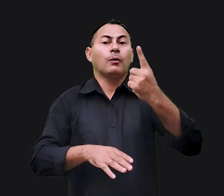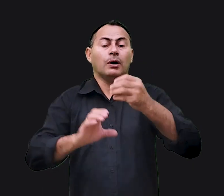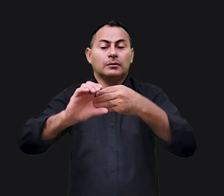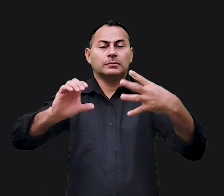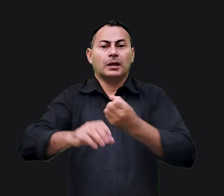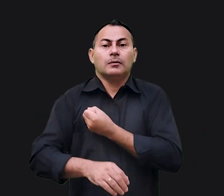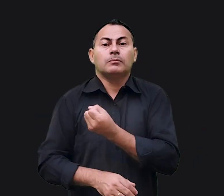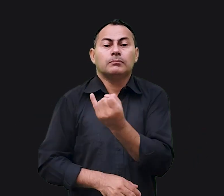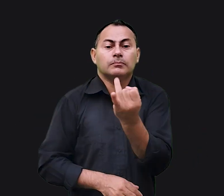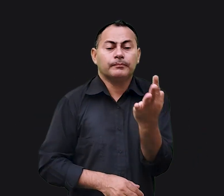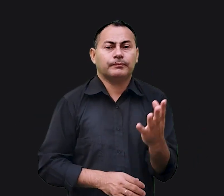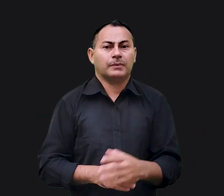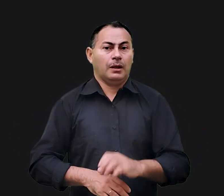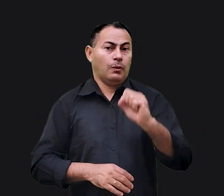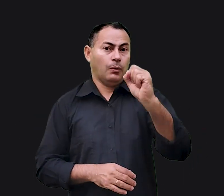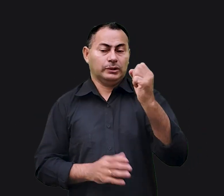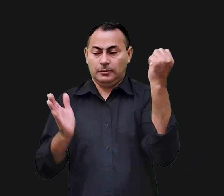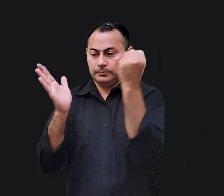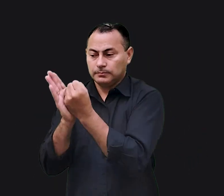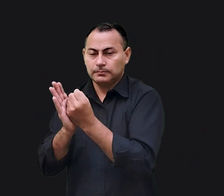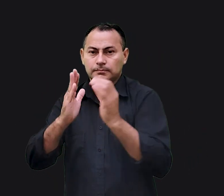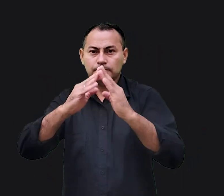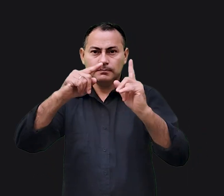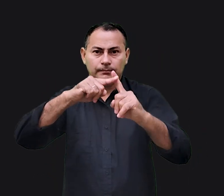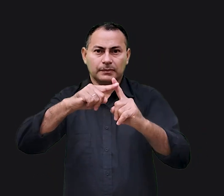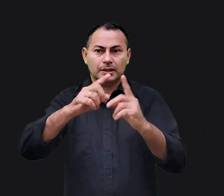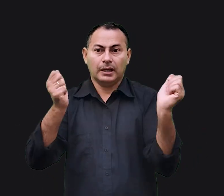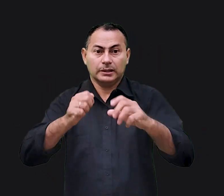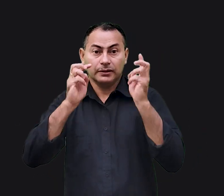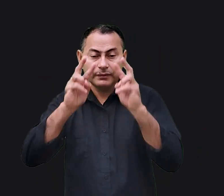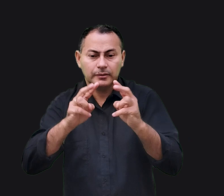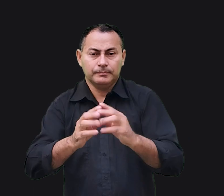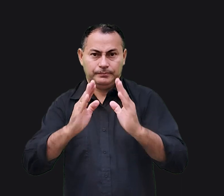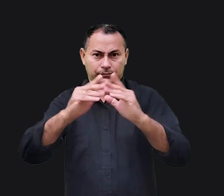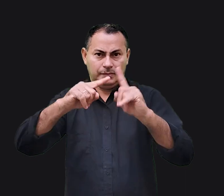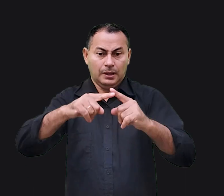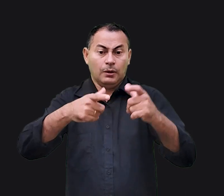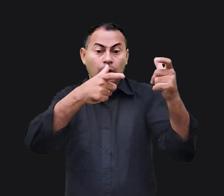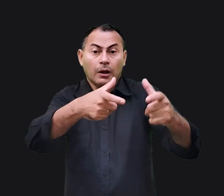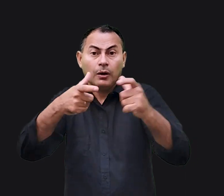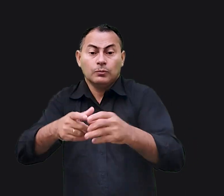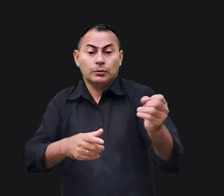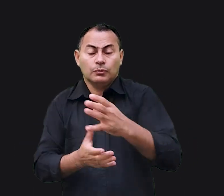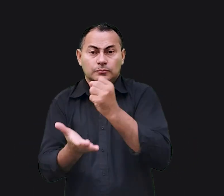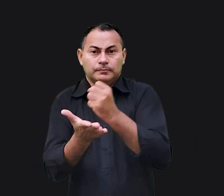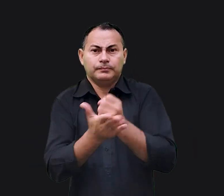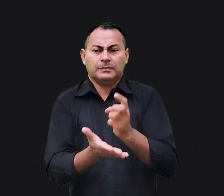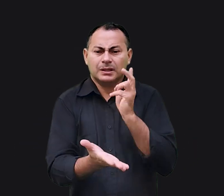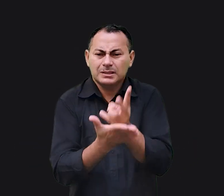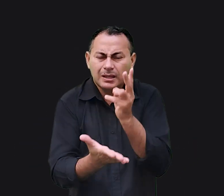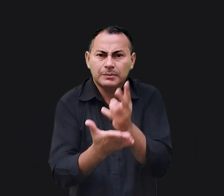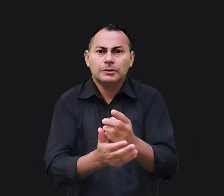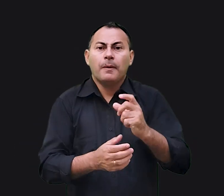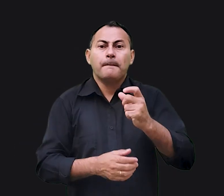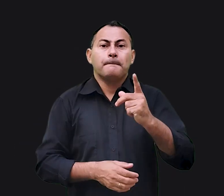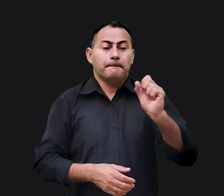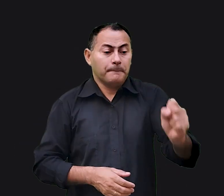pluralidade. Essa é a 8ª marca da igreja invisível. As igrejas locais do Novo Testamento sempre tinham pastores, no